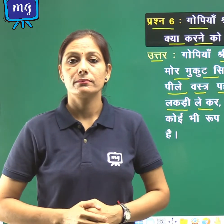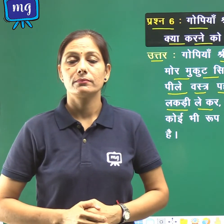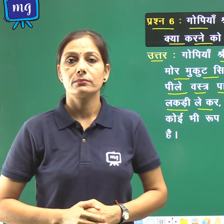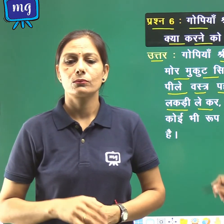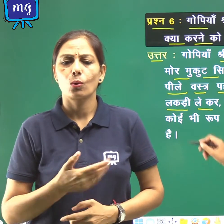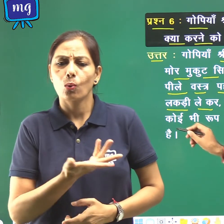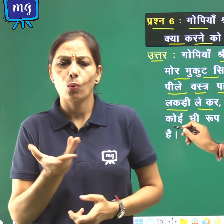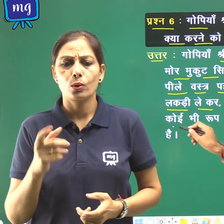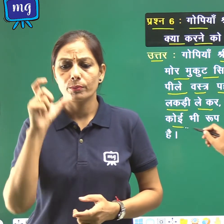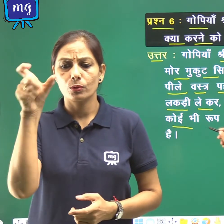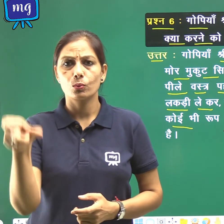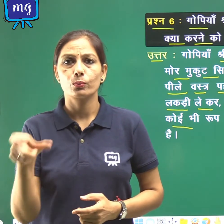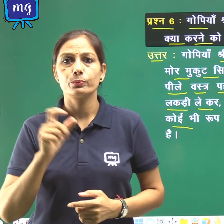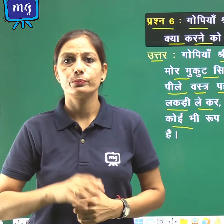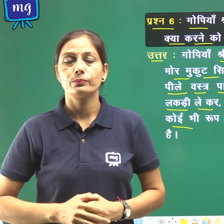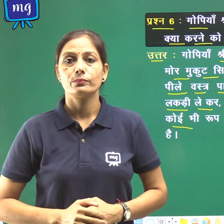कोई भी रूप